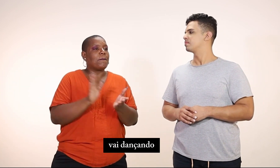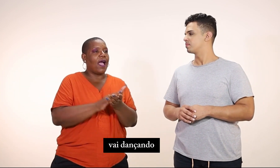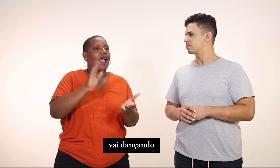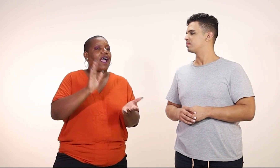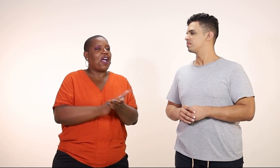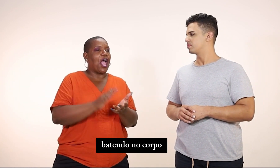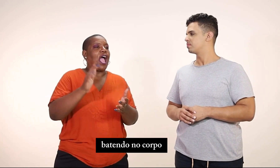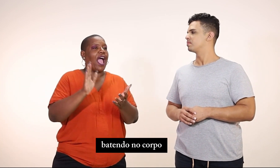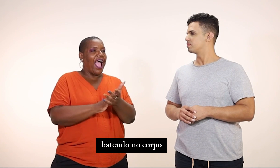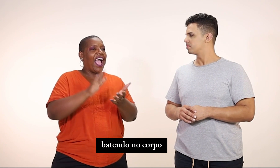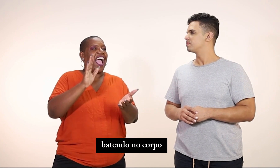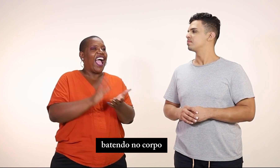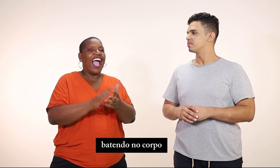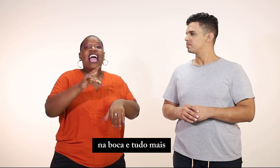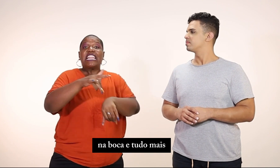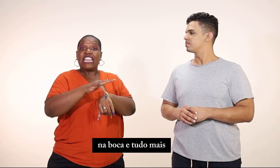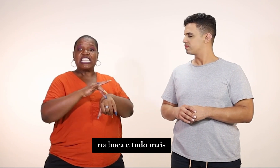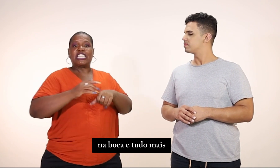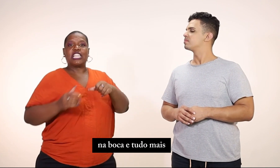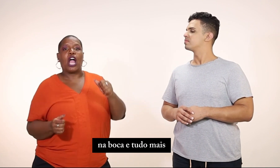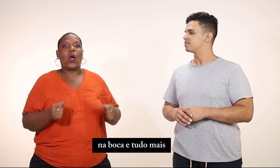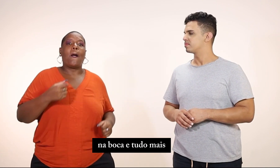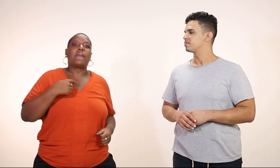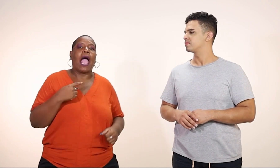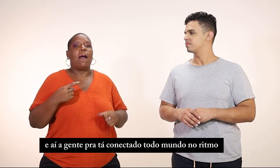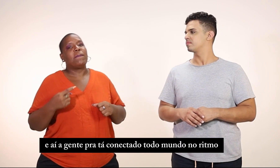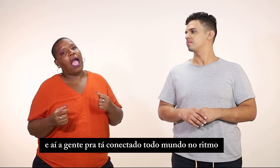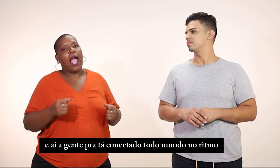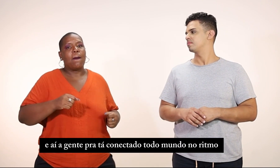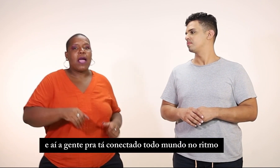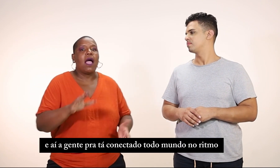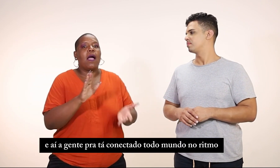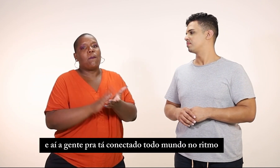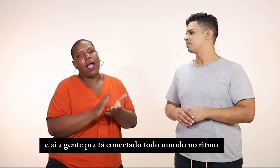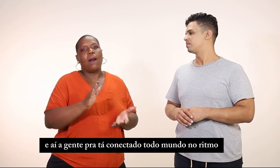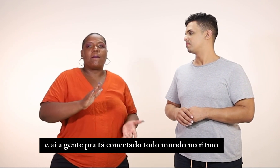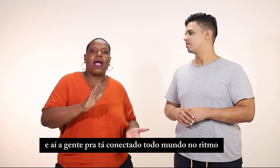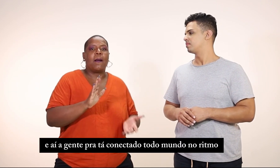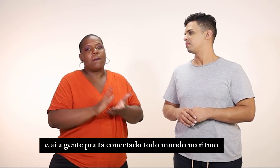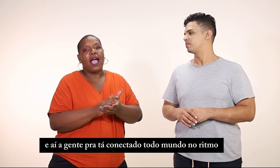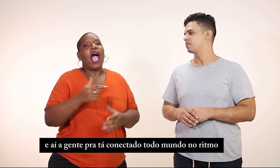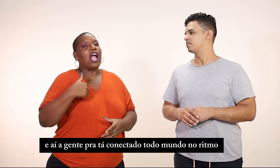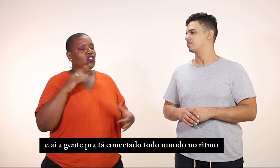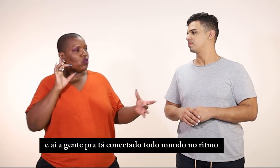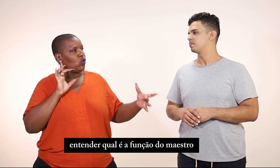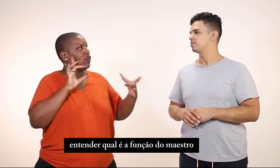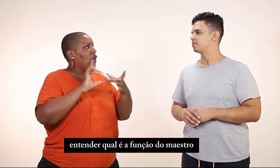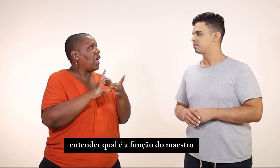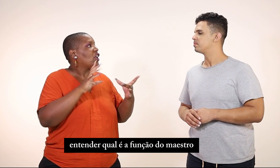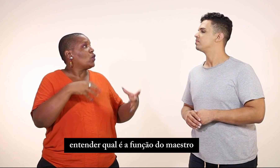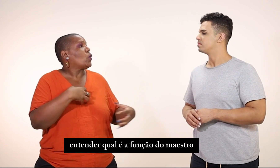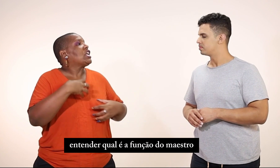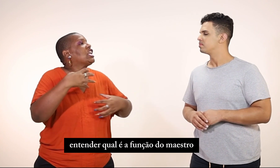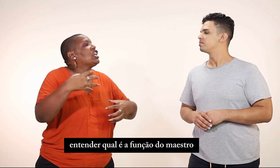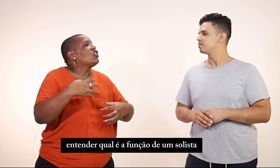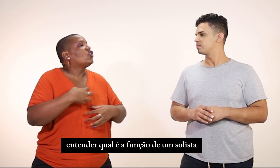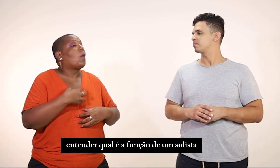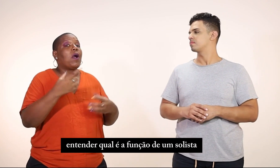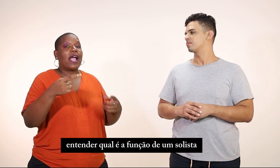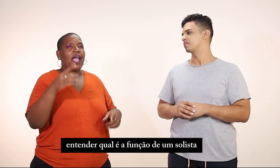dançando, batendo no corpo, na boca e tudo mais. E aí a gente, pra estar conectado todo mundo no ritmo, entender qual é a função do maestro, entender qual é a